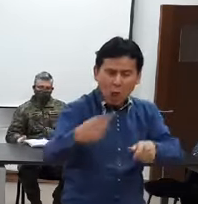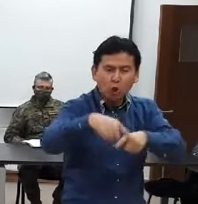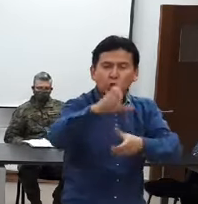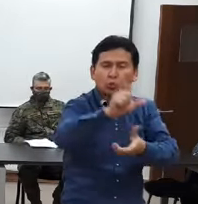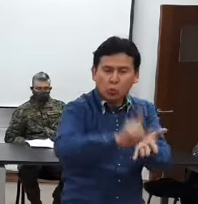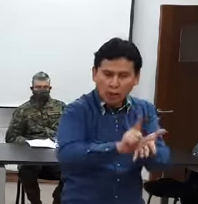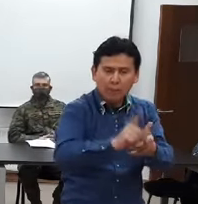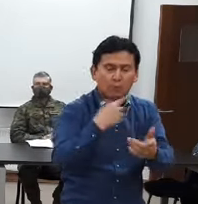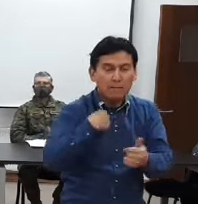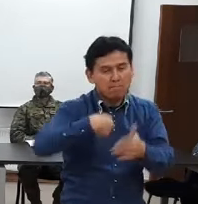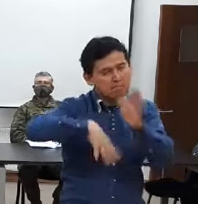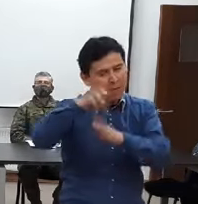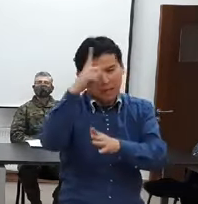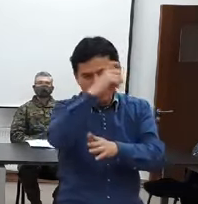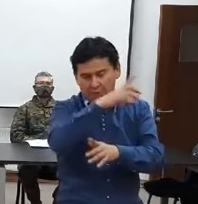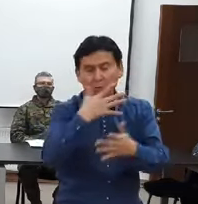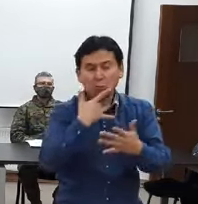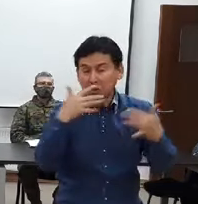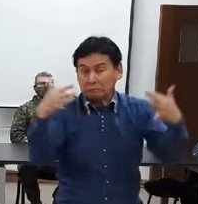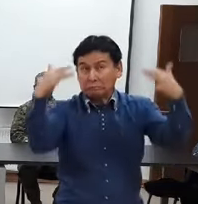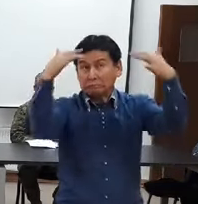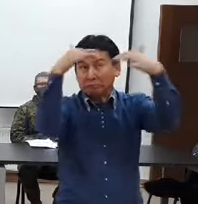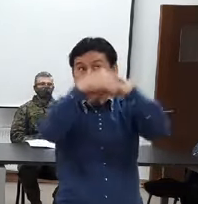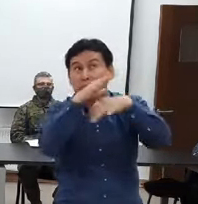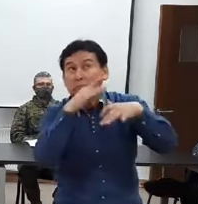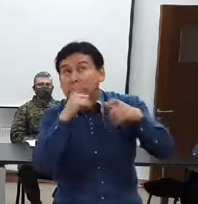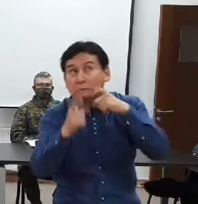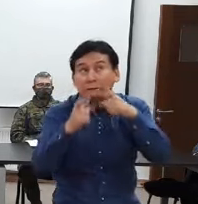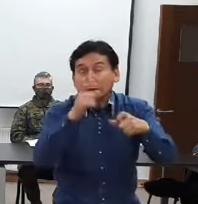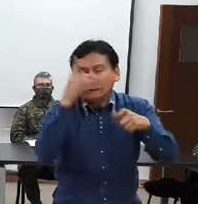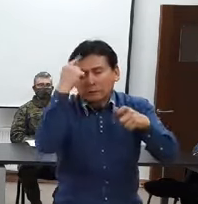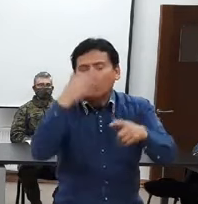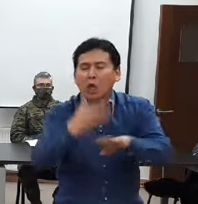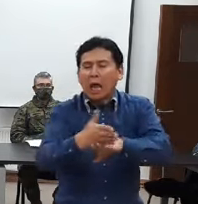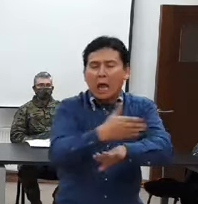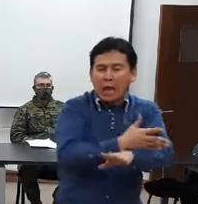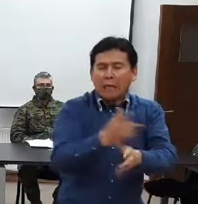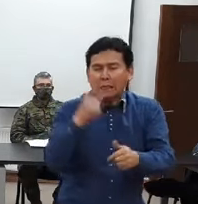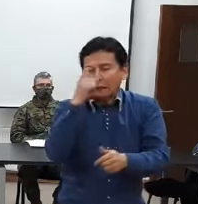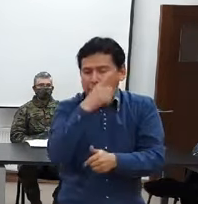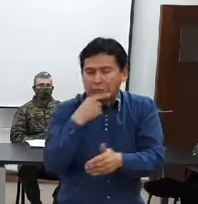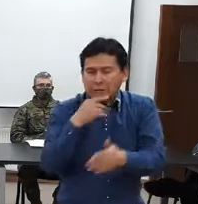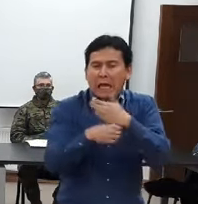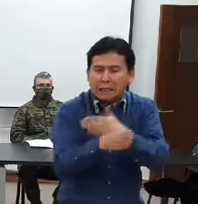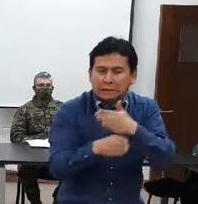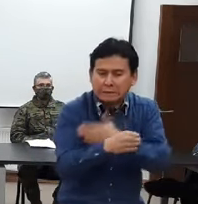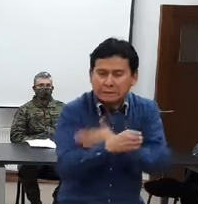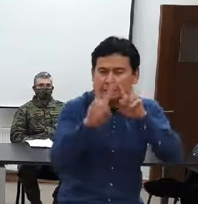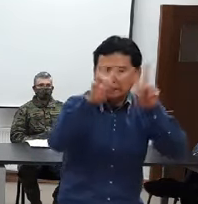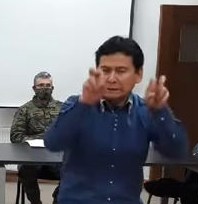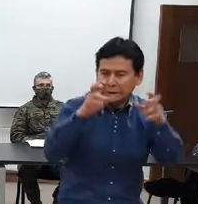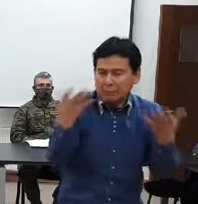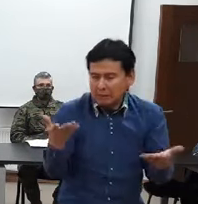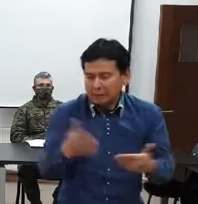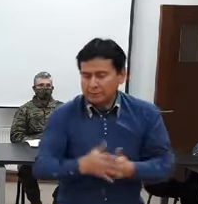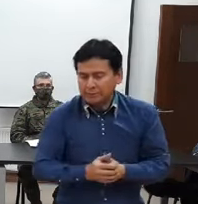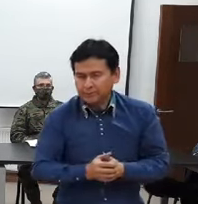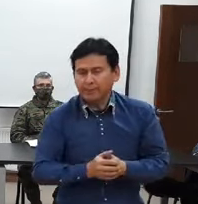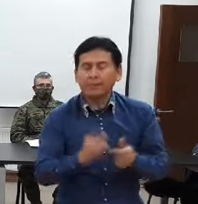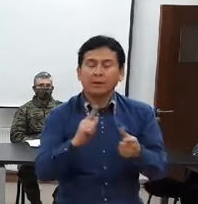también es más difícil, si se echan a perder las condiciones climáticas, los caminos, es más difícil llegar en términos logísticos.